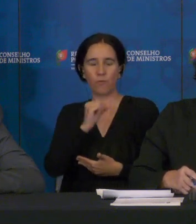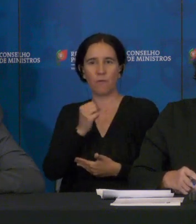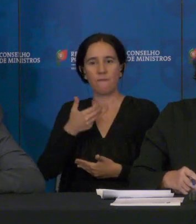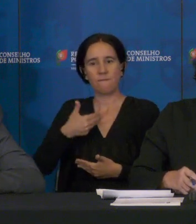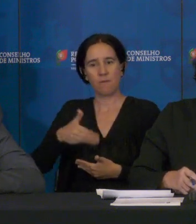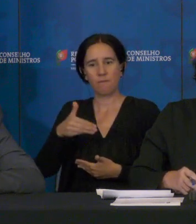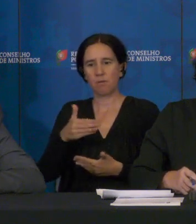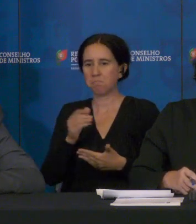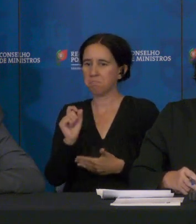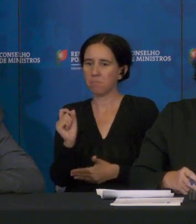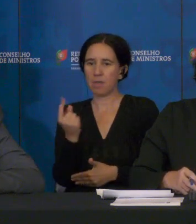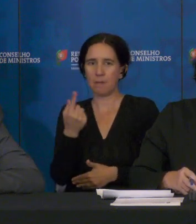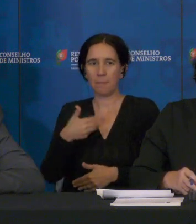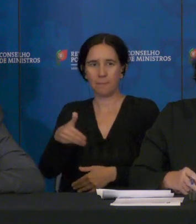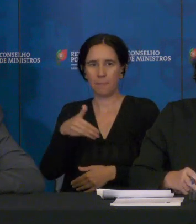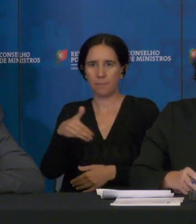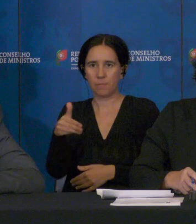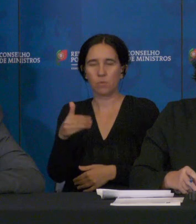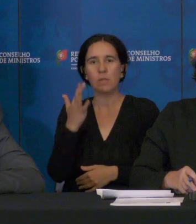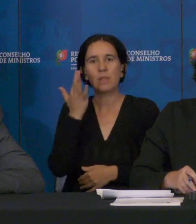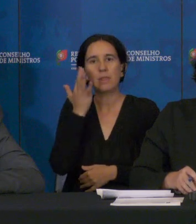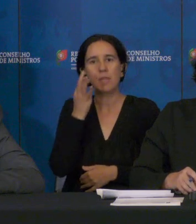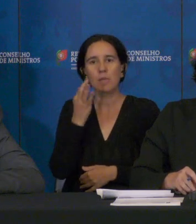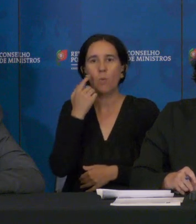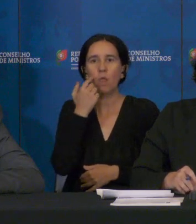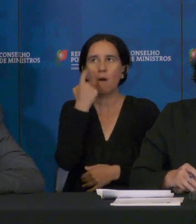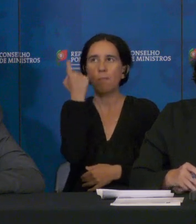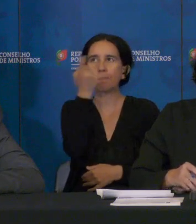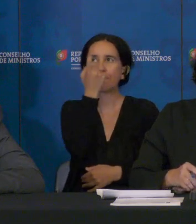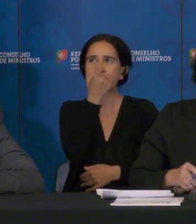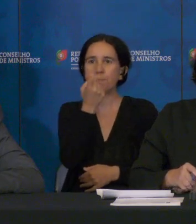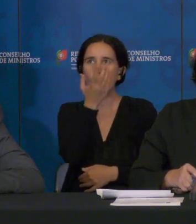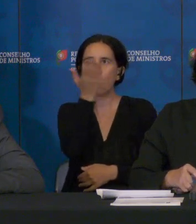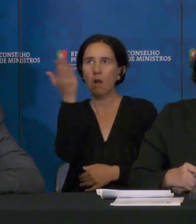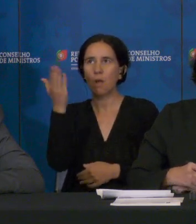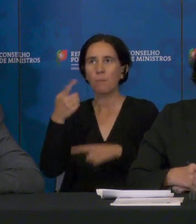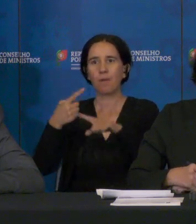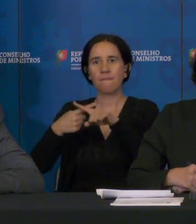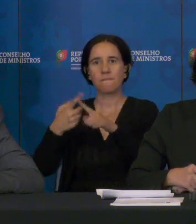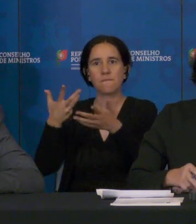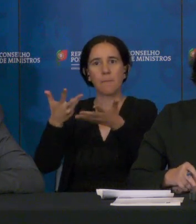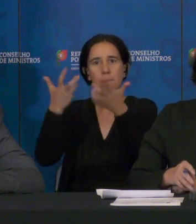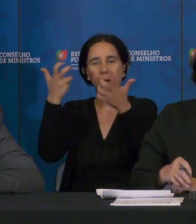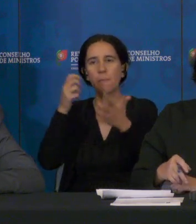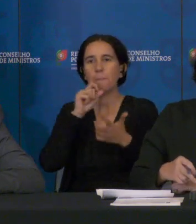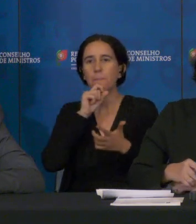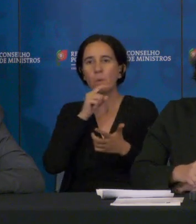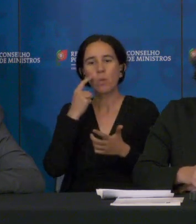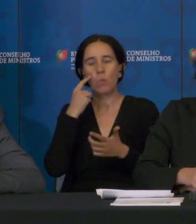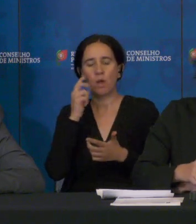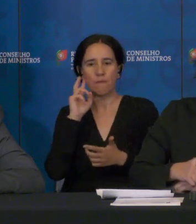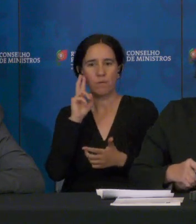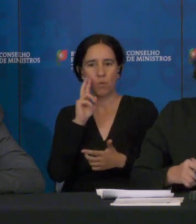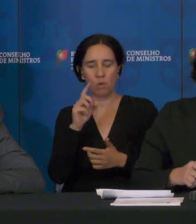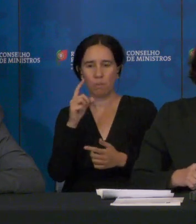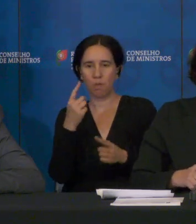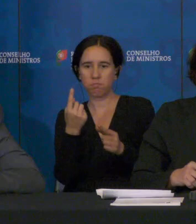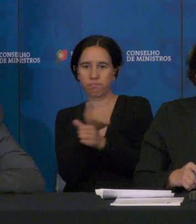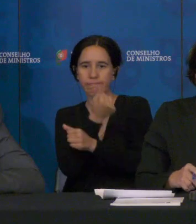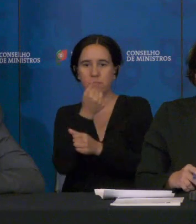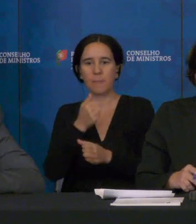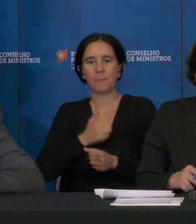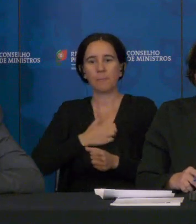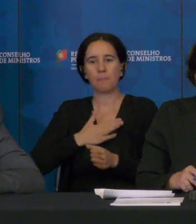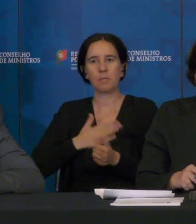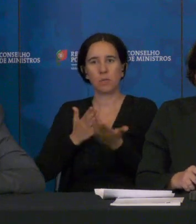prosseguirá rapidamente a tentativa de encontrar interessados que possam viabilizar e valorizar a empresa e assegurar a